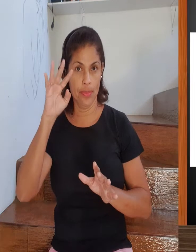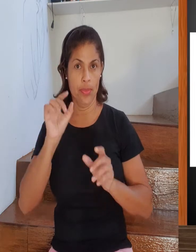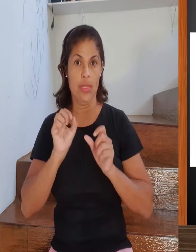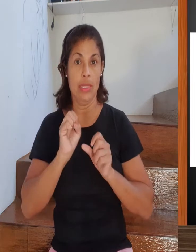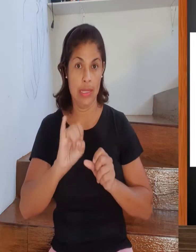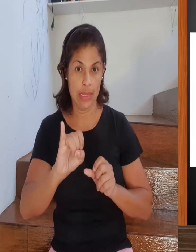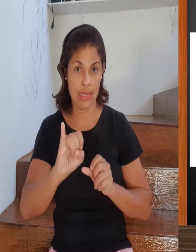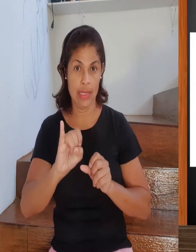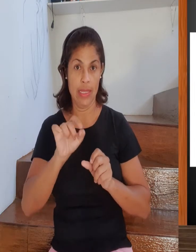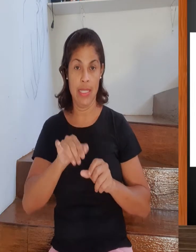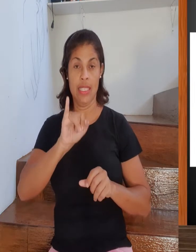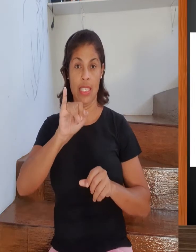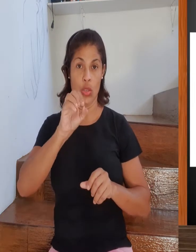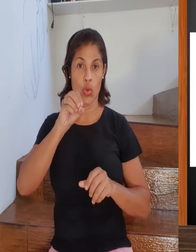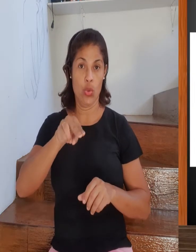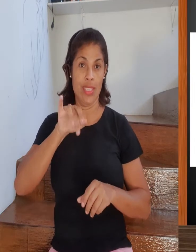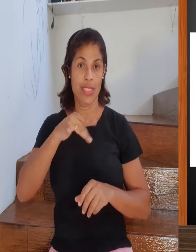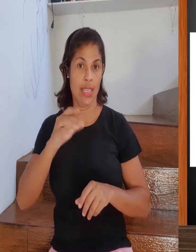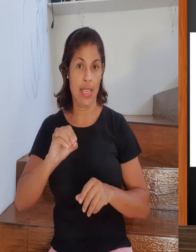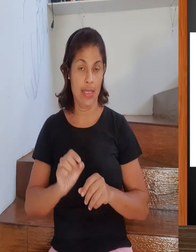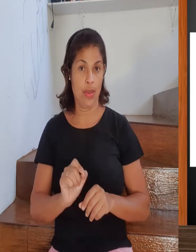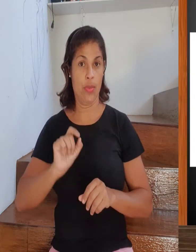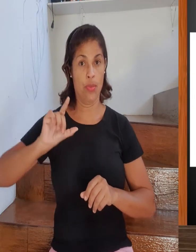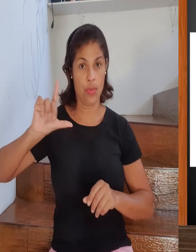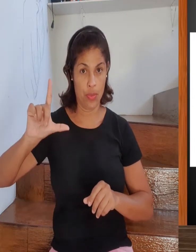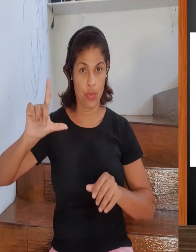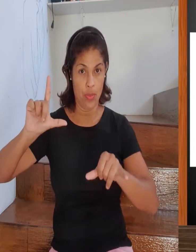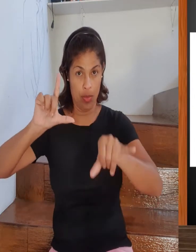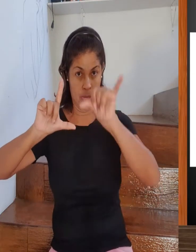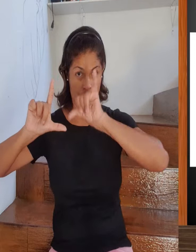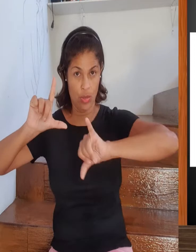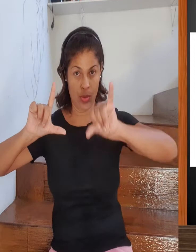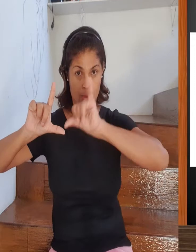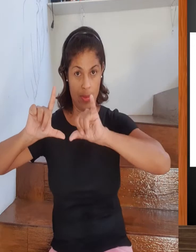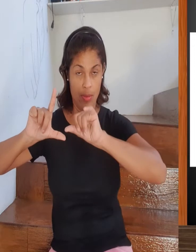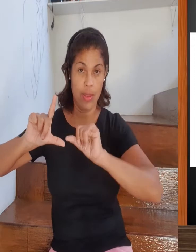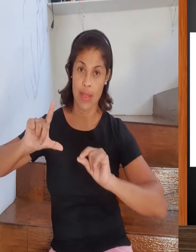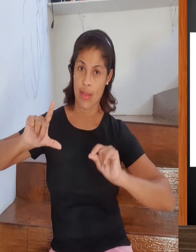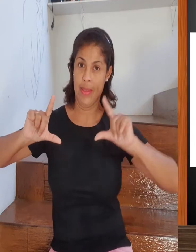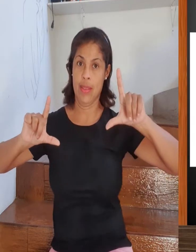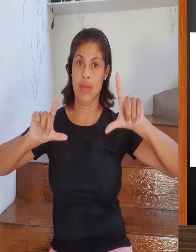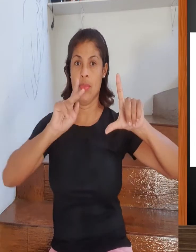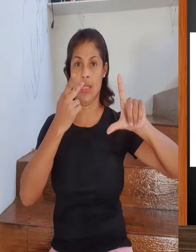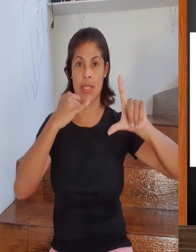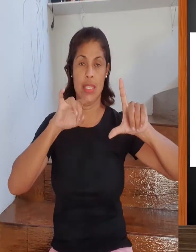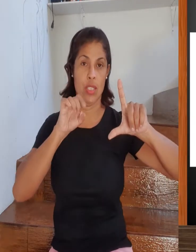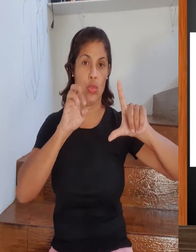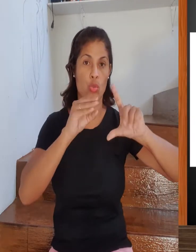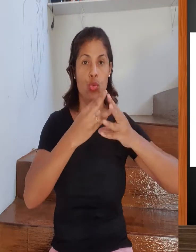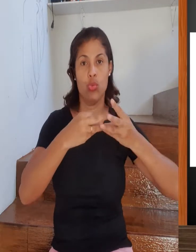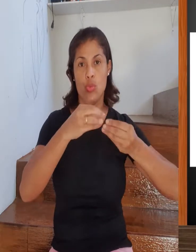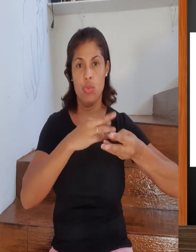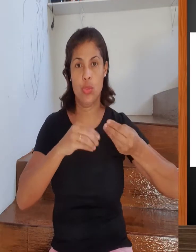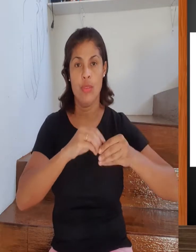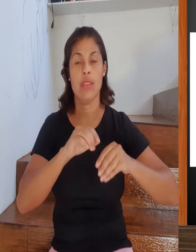considerar que quanto maior o grau de ionização de uma substância, mais hidrossolúvel ela é.